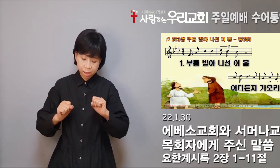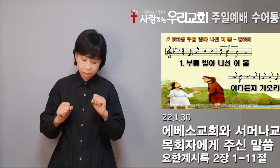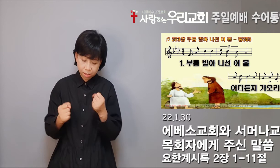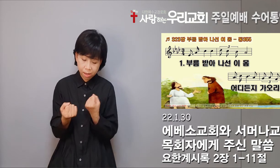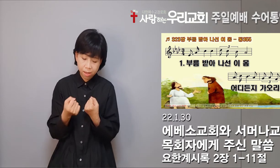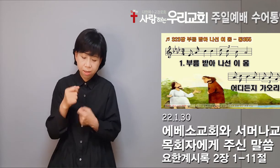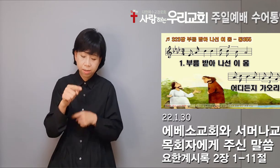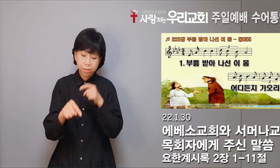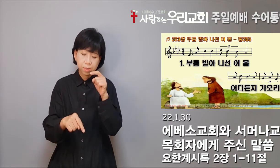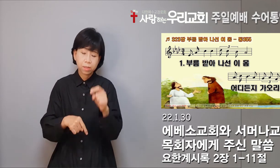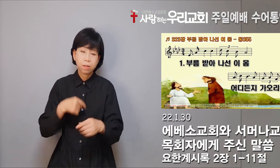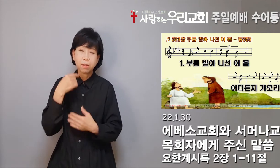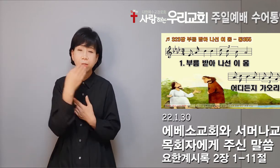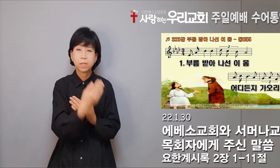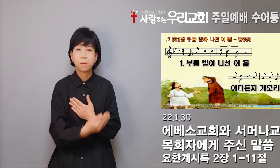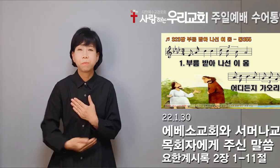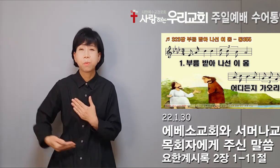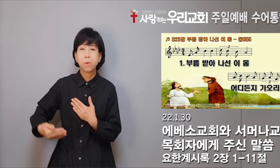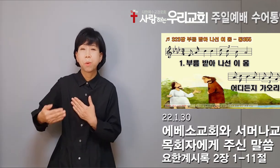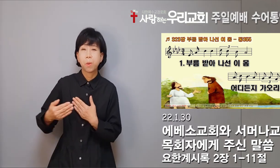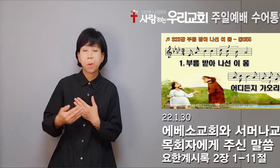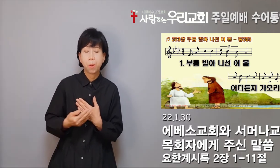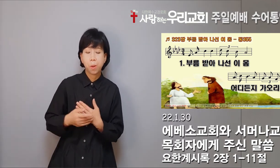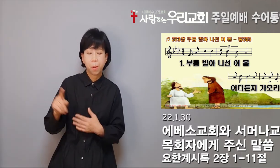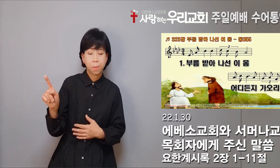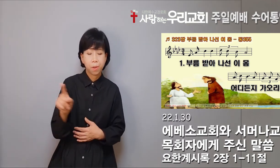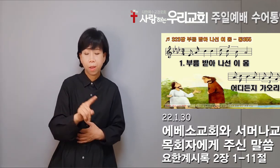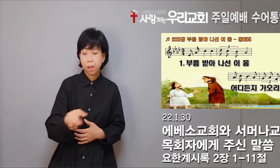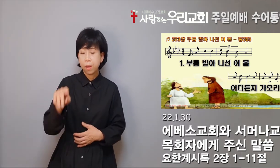푸른바다 나서니 몸